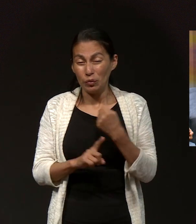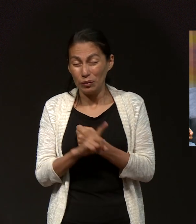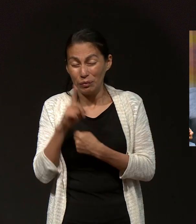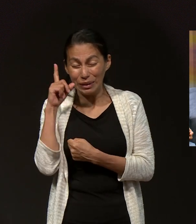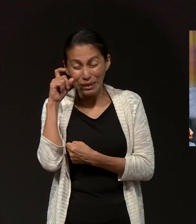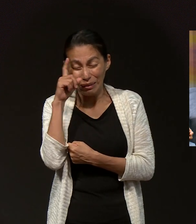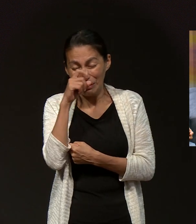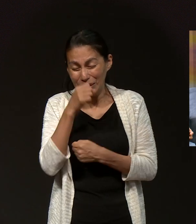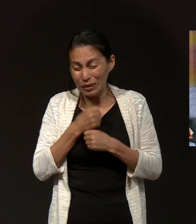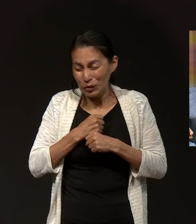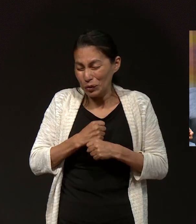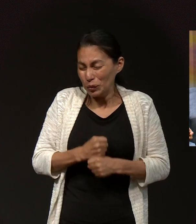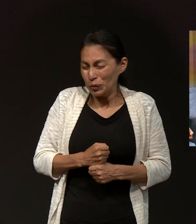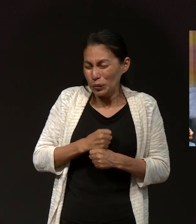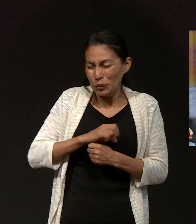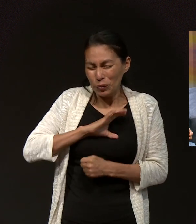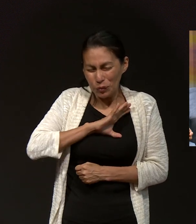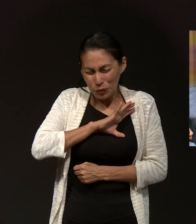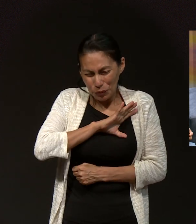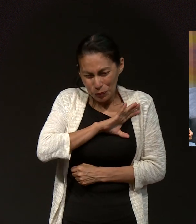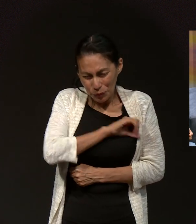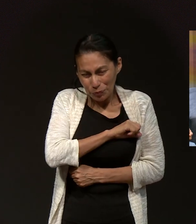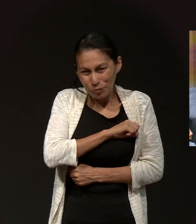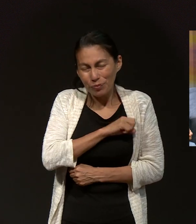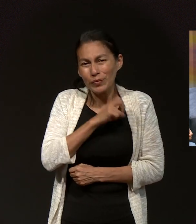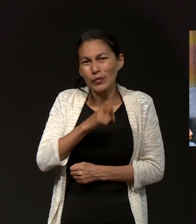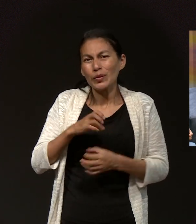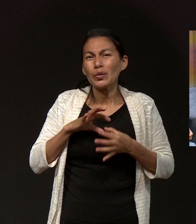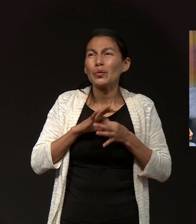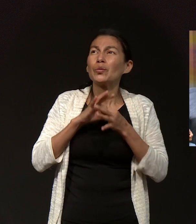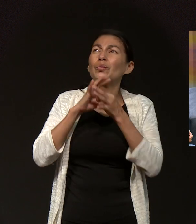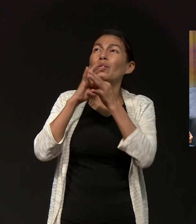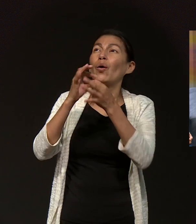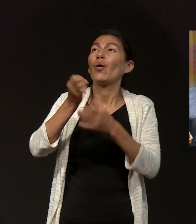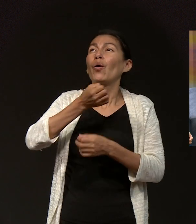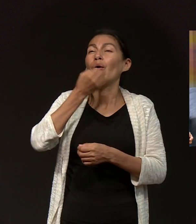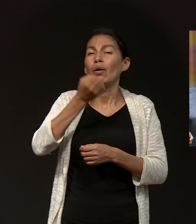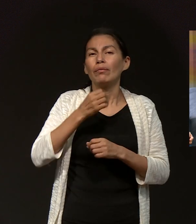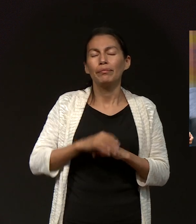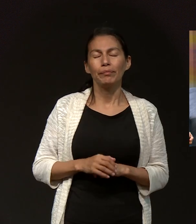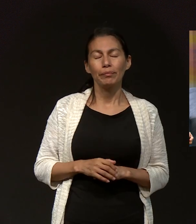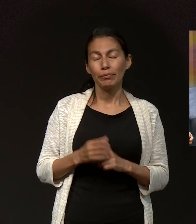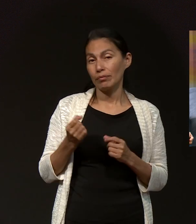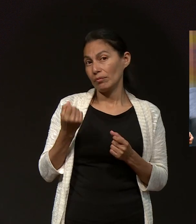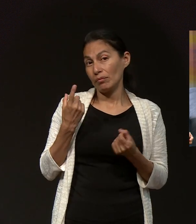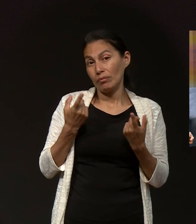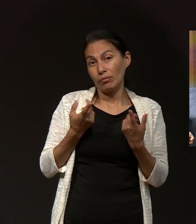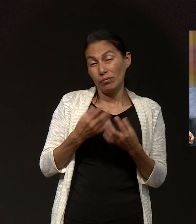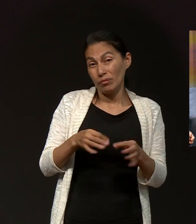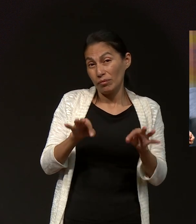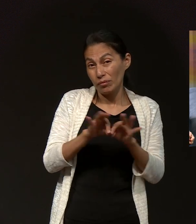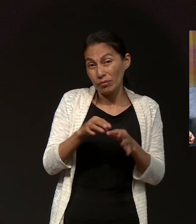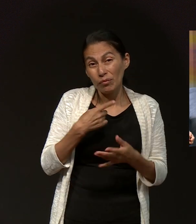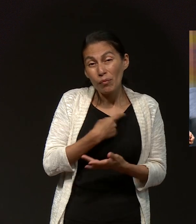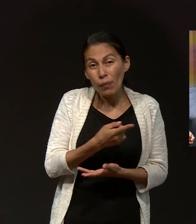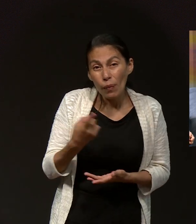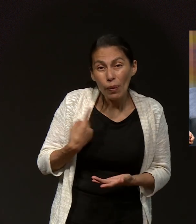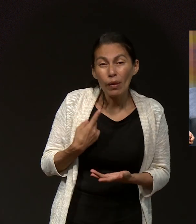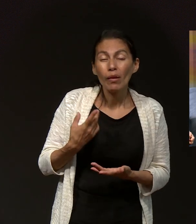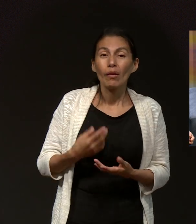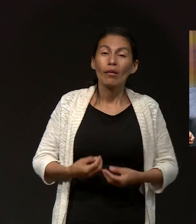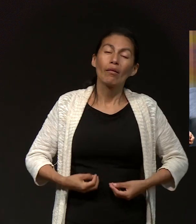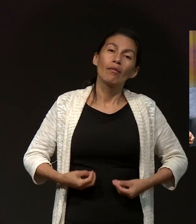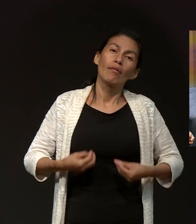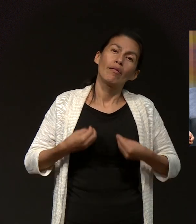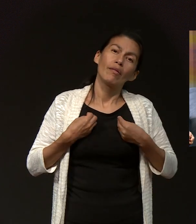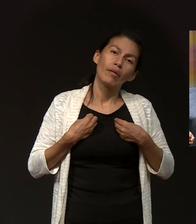es cuando aprendemos a depender de Dios, cuando ya no hay nada más. Hay una cosa muy específica de la oración que sucedió durante todo este periodo que